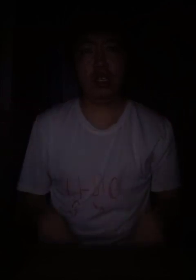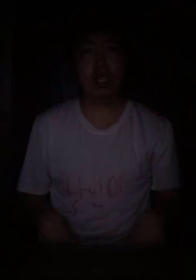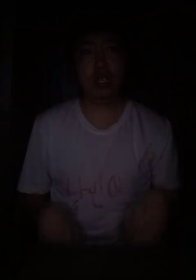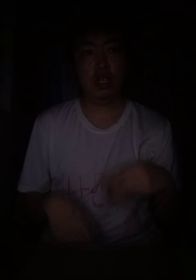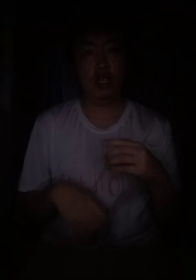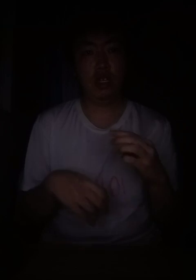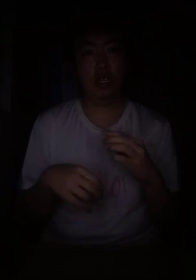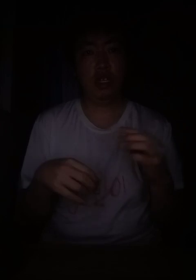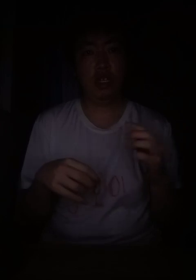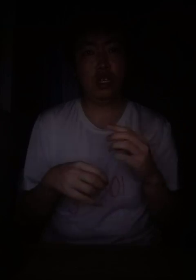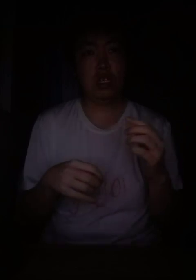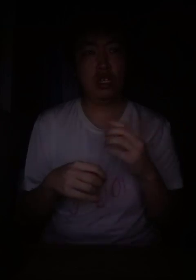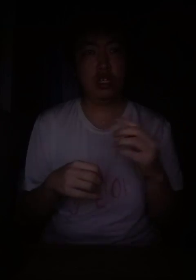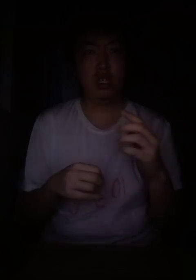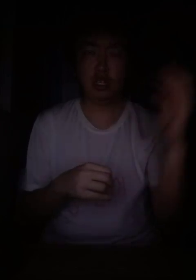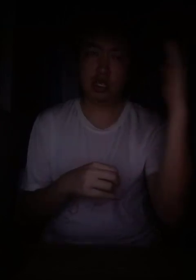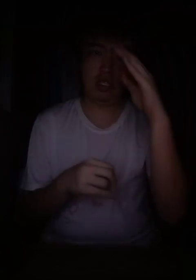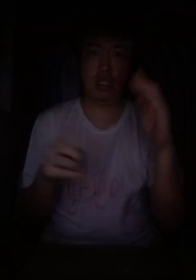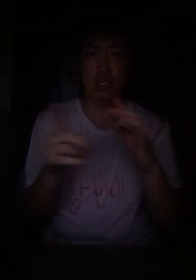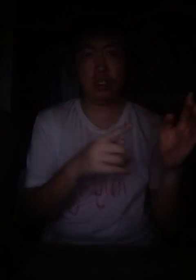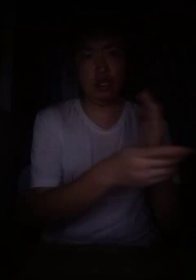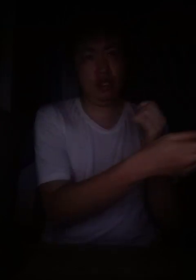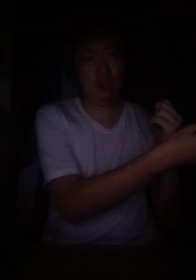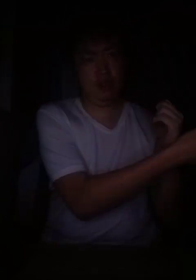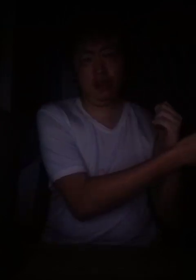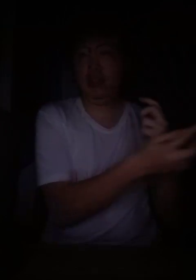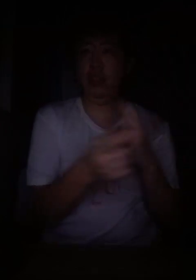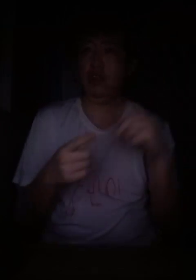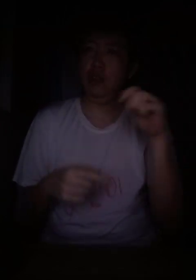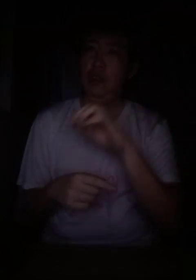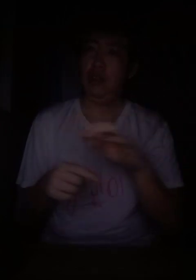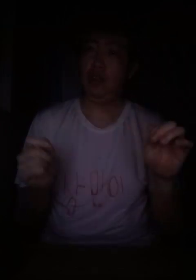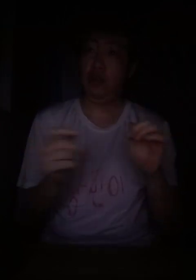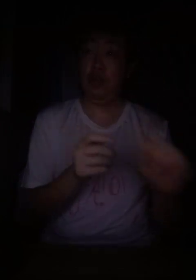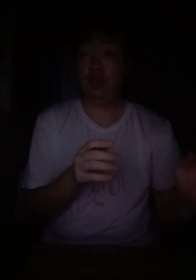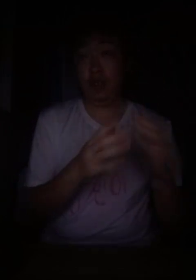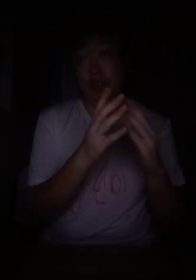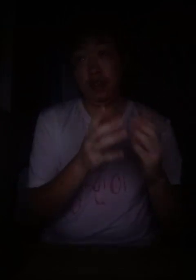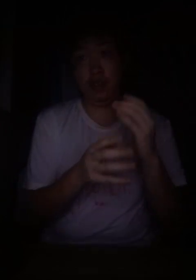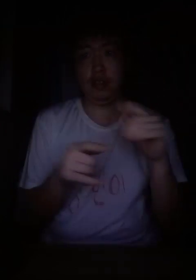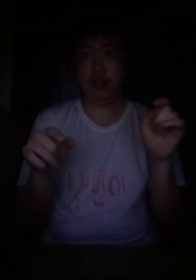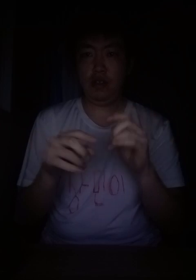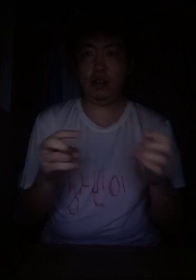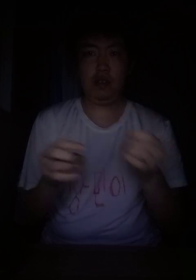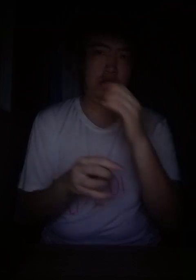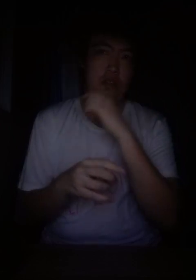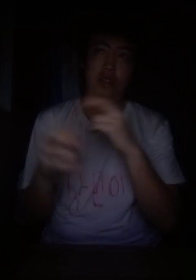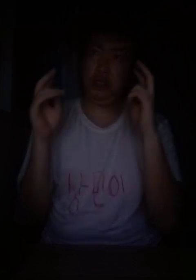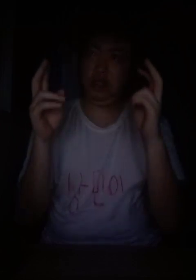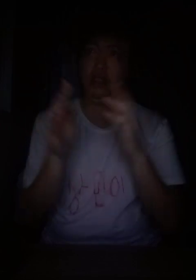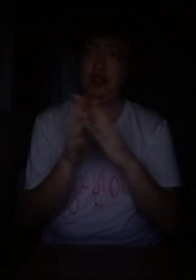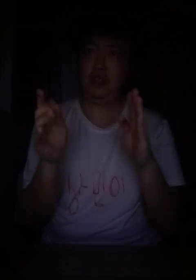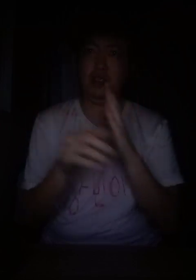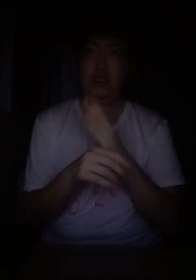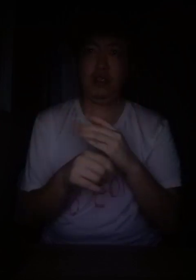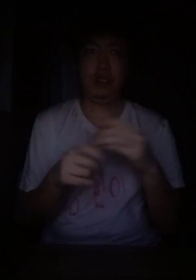인천교통공사는 해당 학생들과 남성을 경찰에 고발하고 손해배상 청구 소송도 검토하고 있습니다. 객실 내에 있는